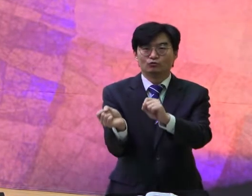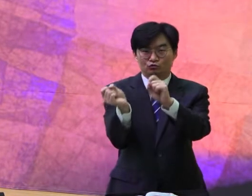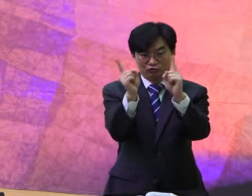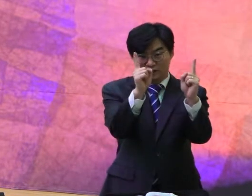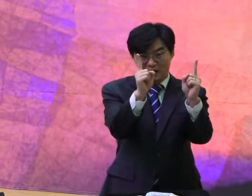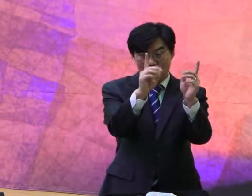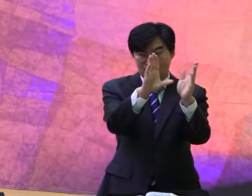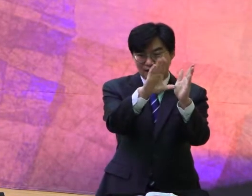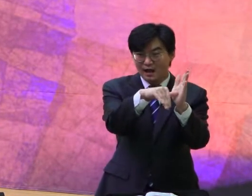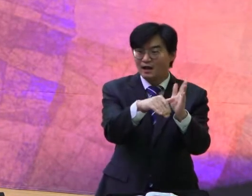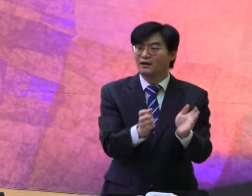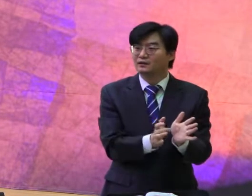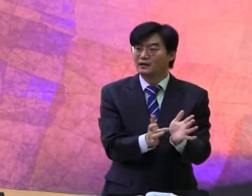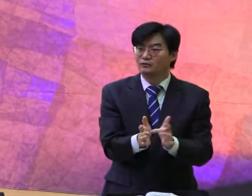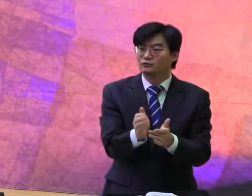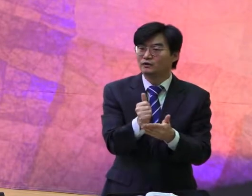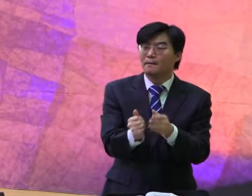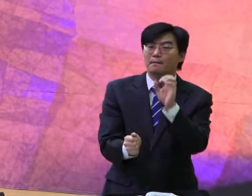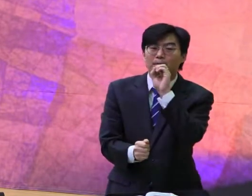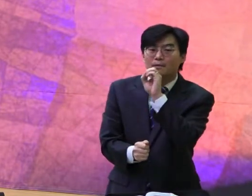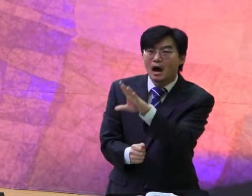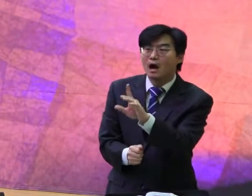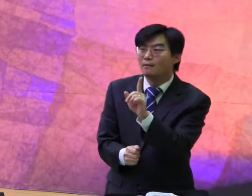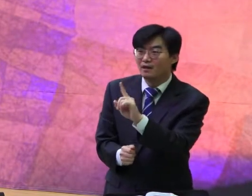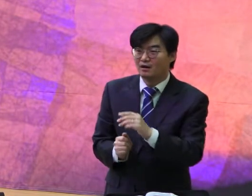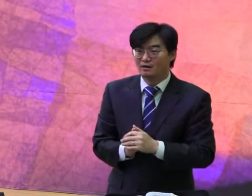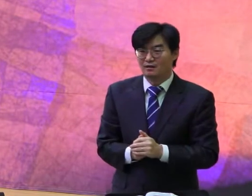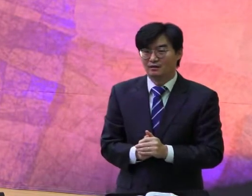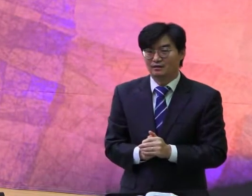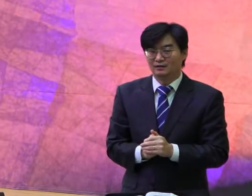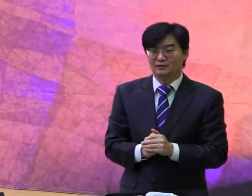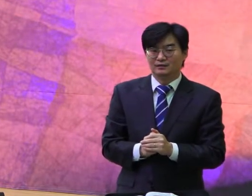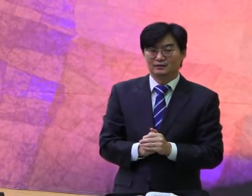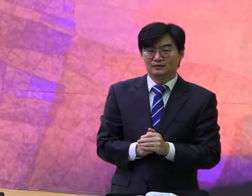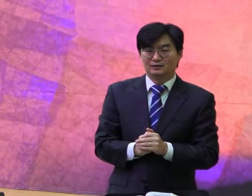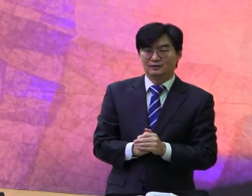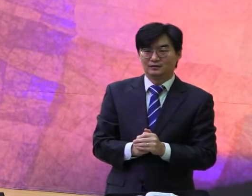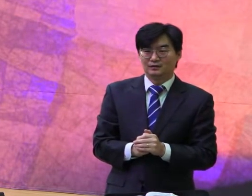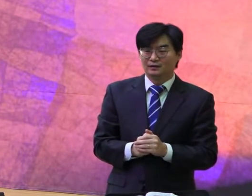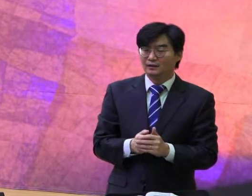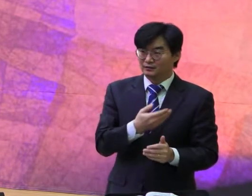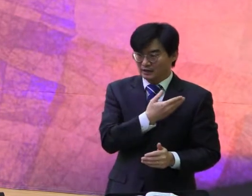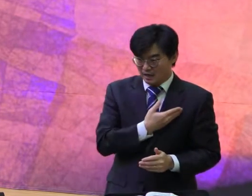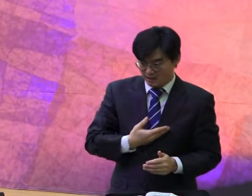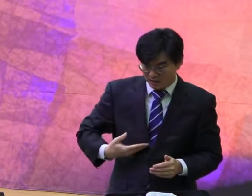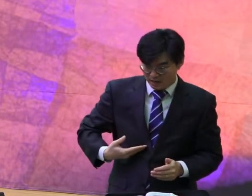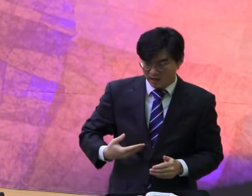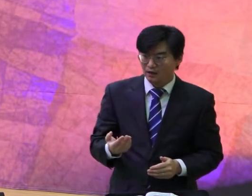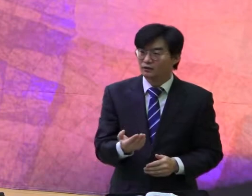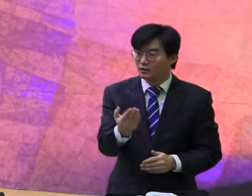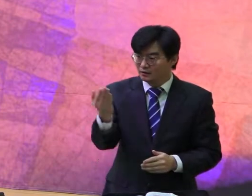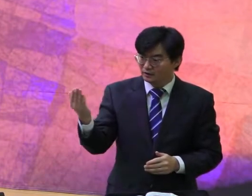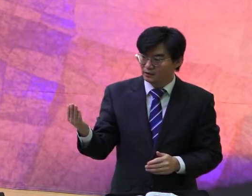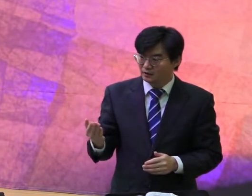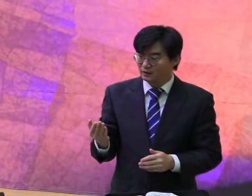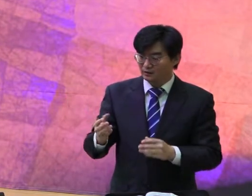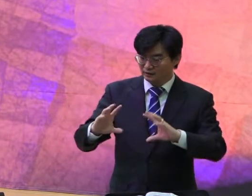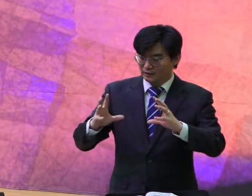제자들에게 직접 말로는 아니더라도 그의 삶과 십자가를 통해서 주신 제자들이 승리하는 비결, 그것이 바로